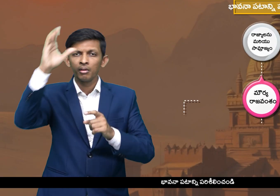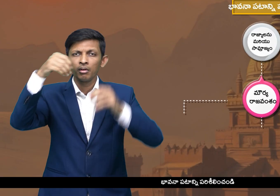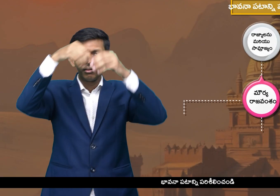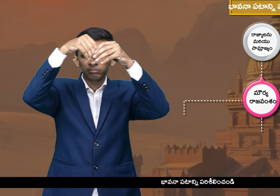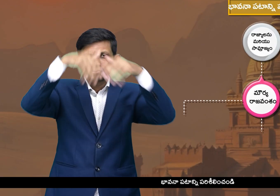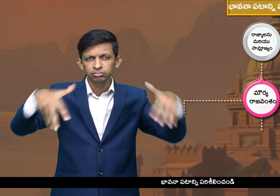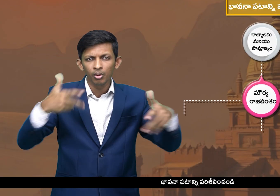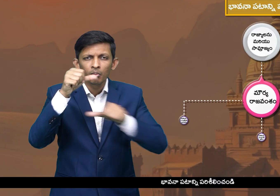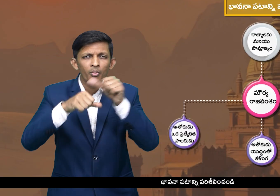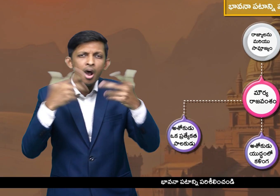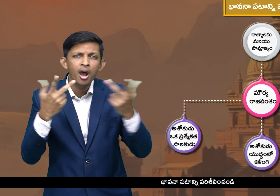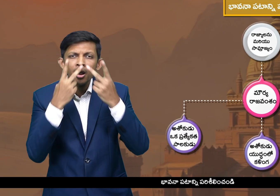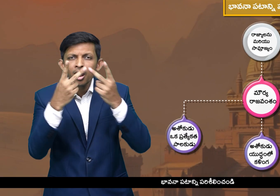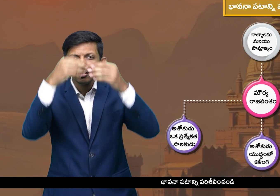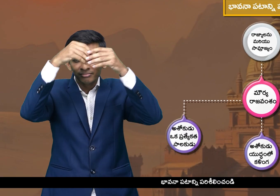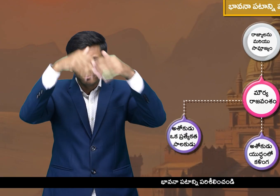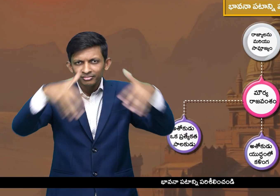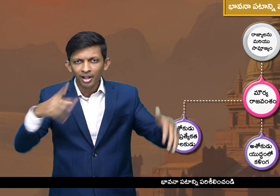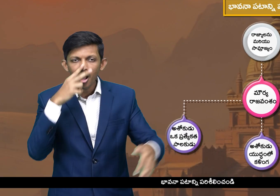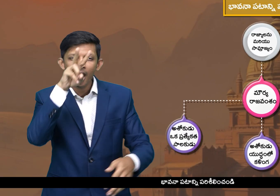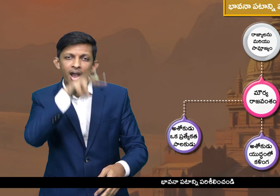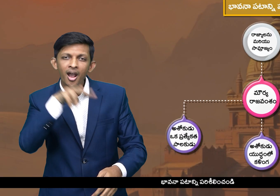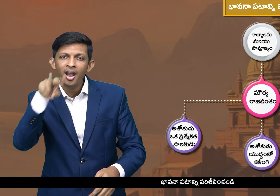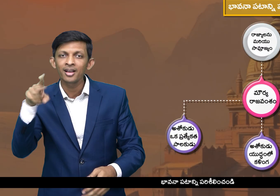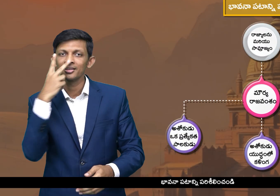భావనా పటాన్ని పరిశీలించండి.